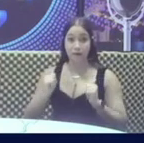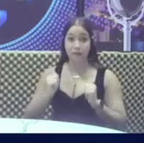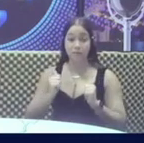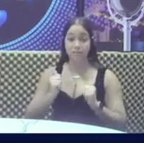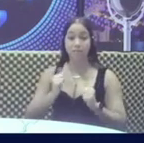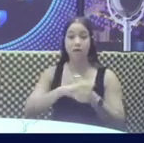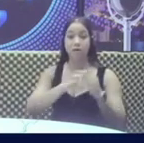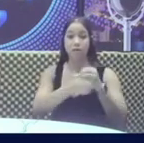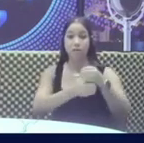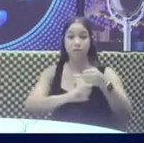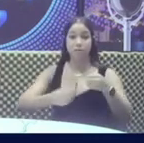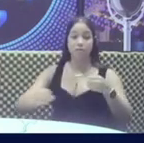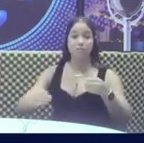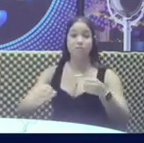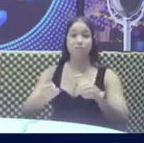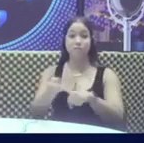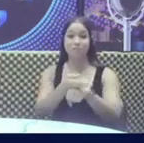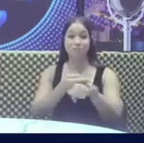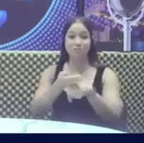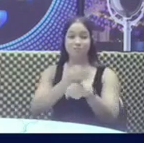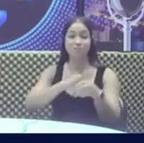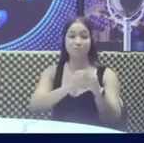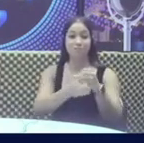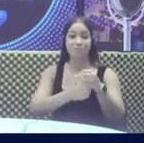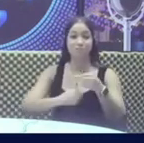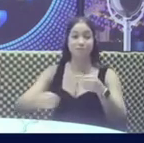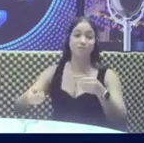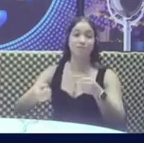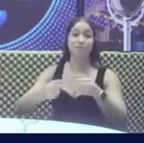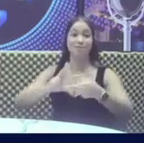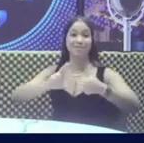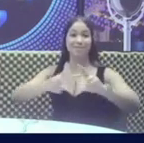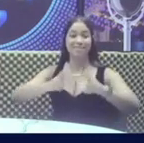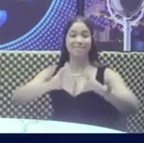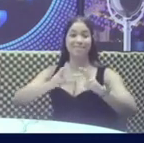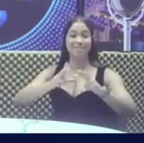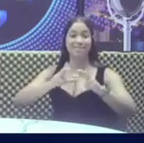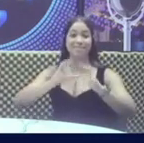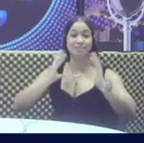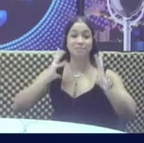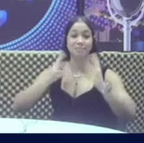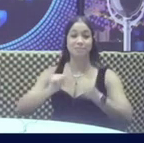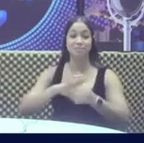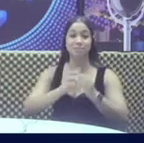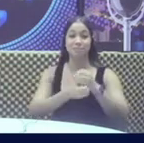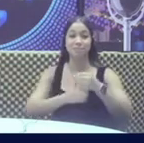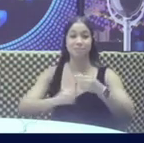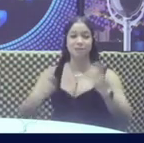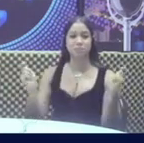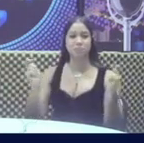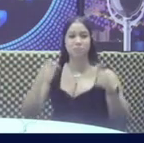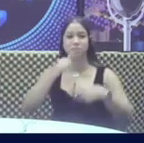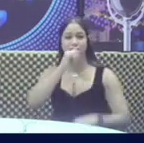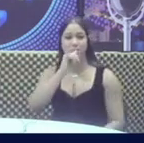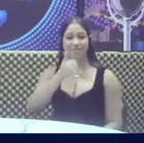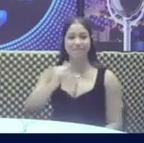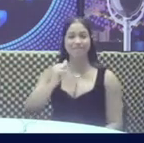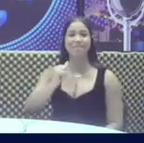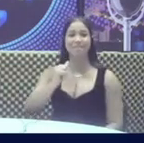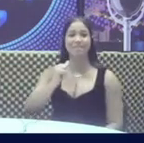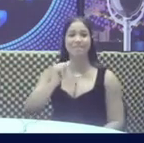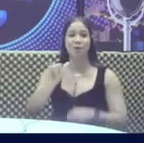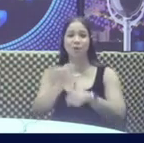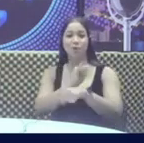coleta de esgoto, índice de tratamento de esgoto, coleta seletiva, saneamento básico, eficiência energética,